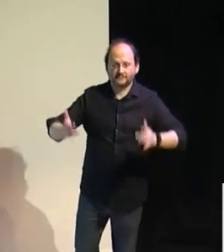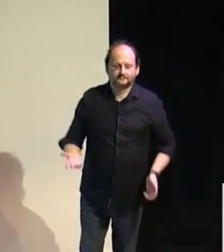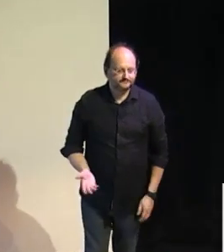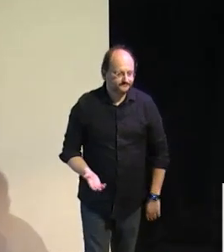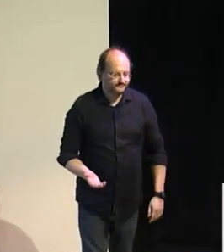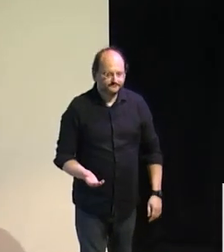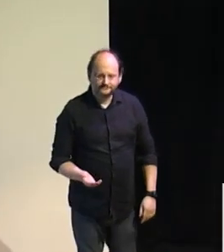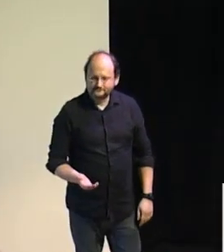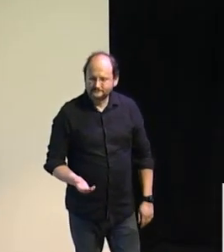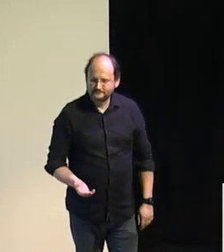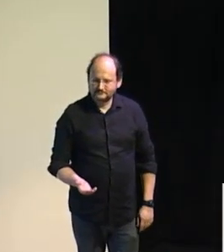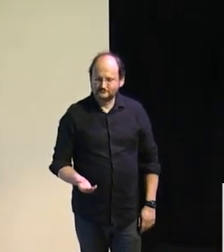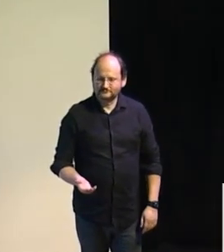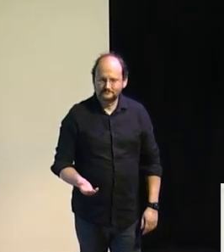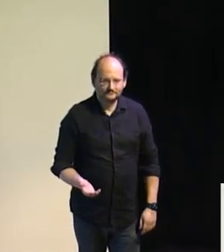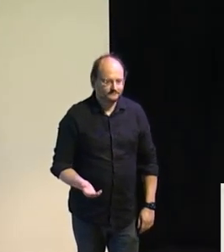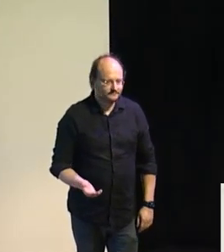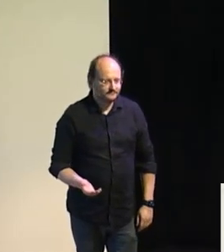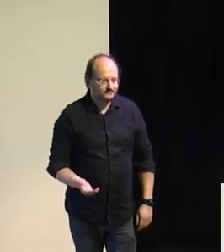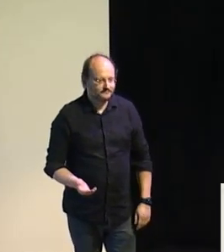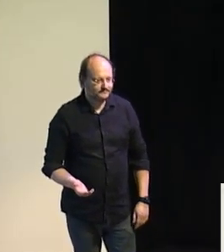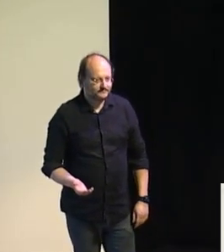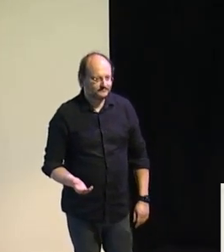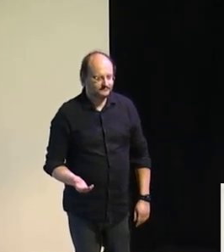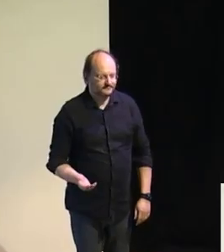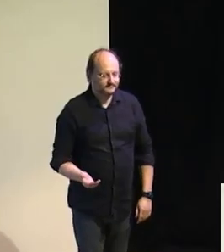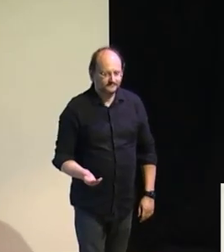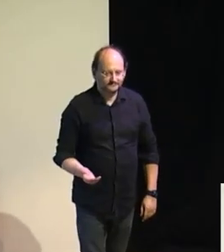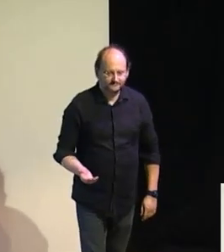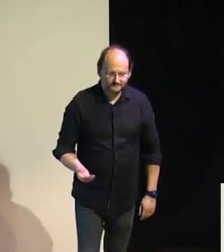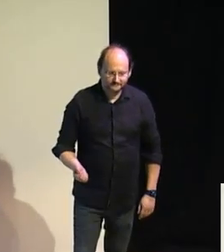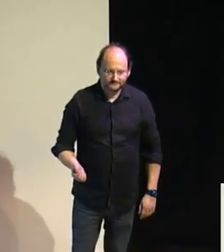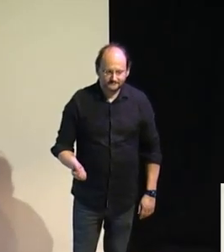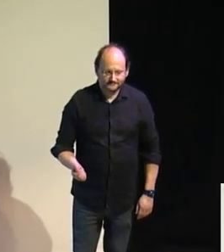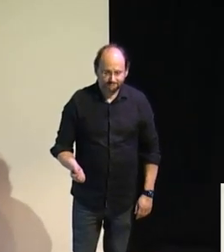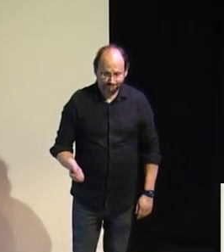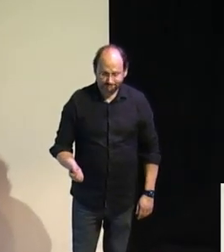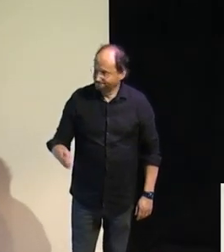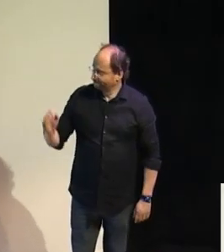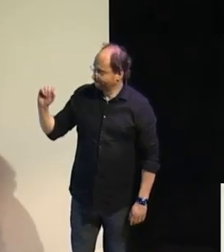dire vieux, en fait, dans les dessins de l'époque. Et c'est le même signe, encore une fois, qui est utilisé par les sourds.